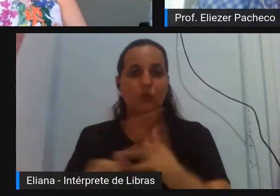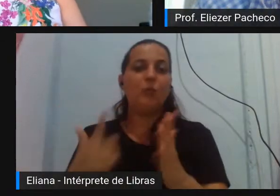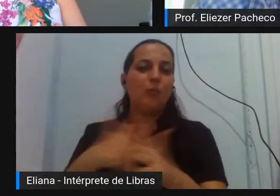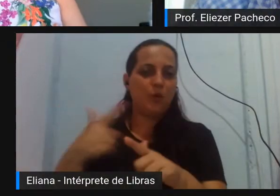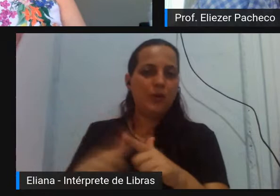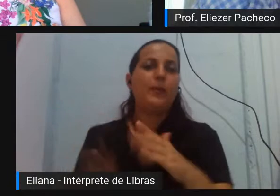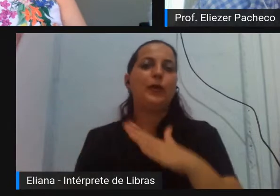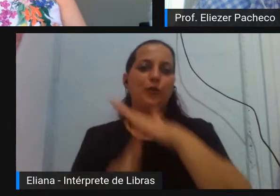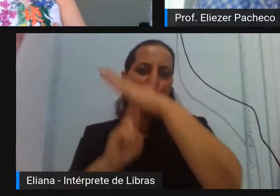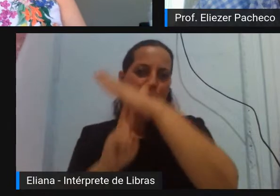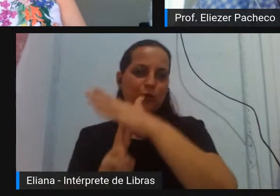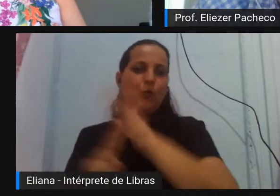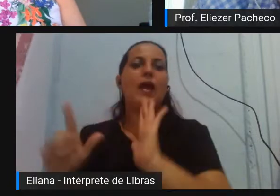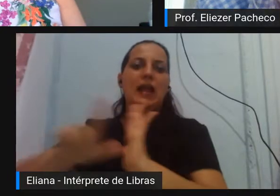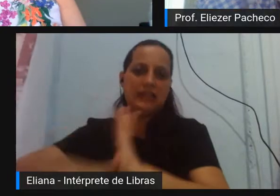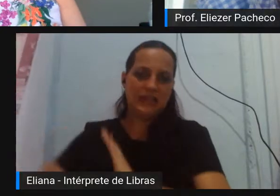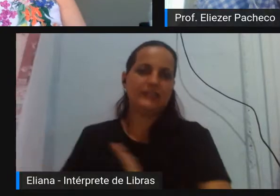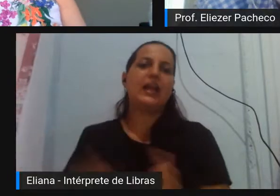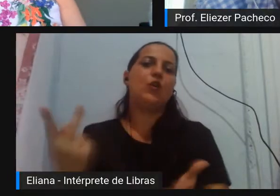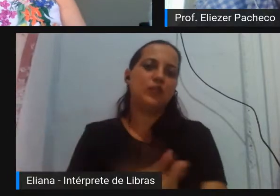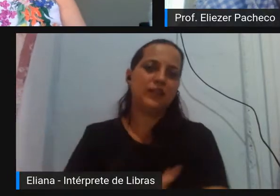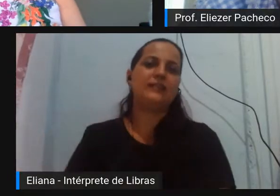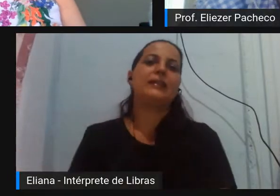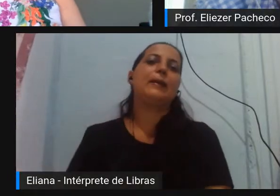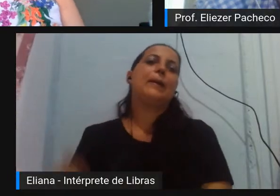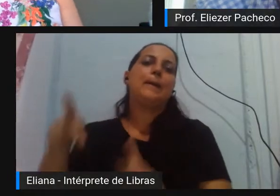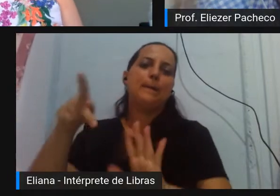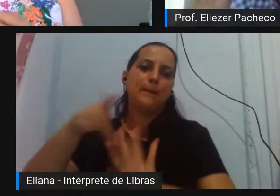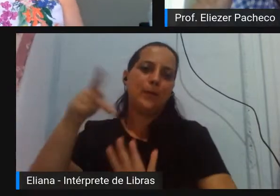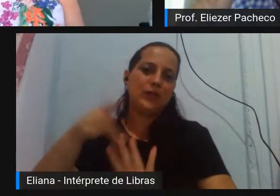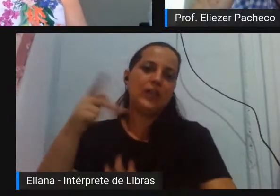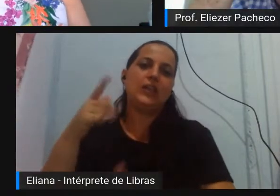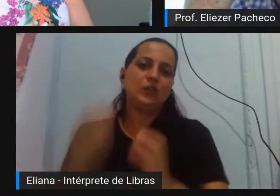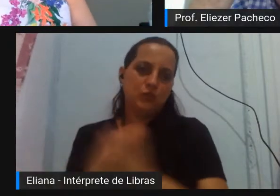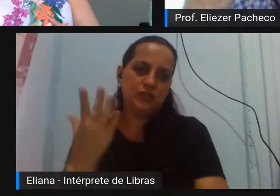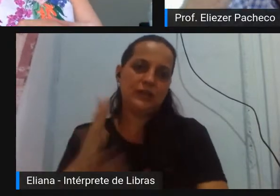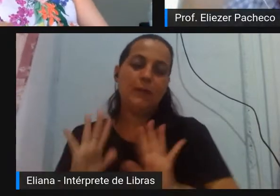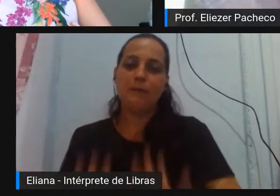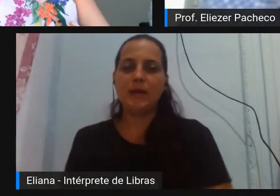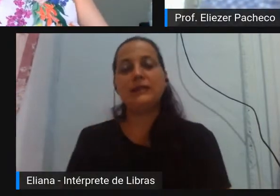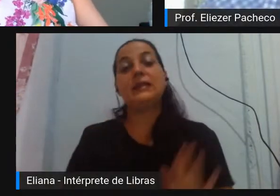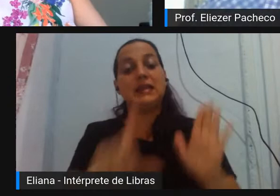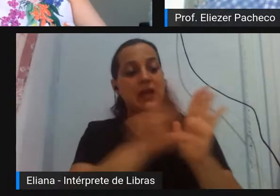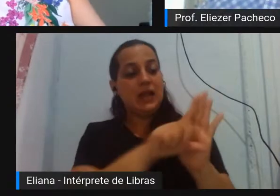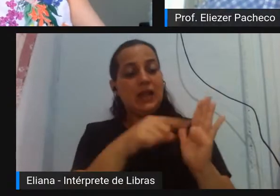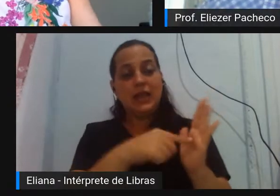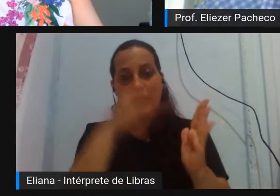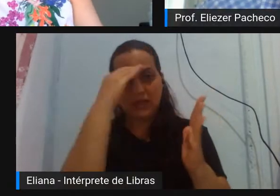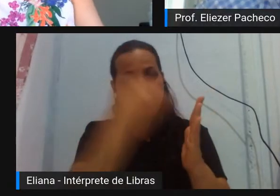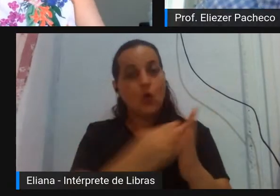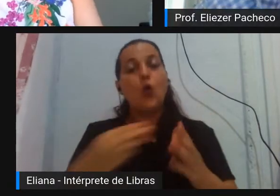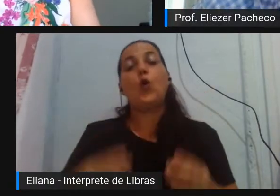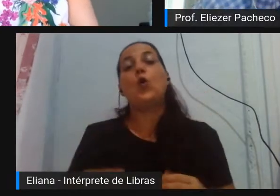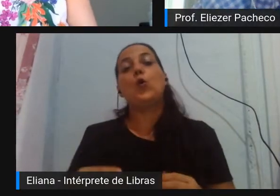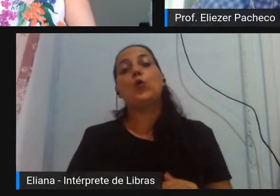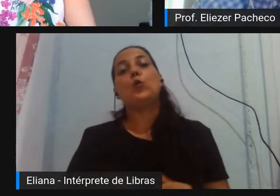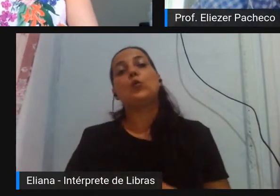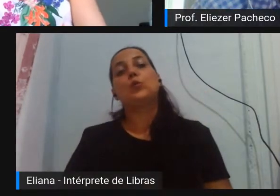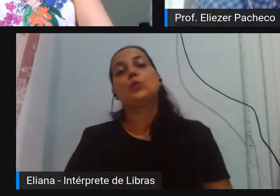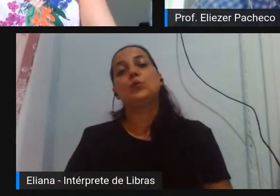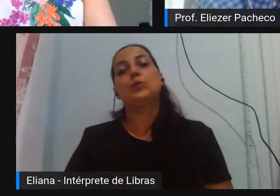nomeação. Mas não tem, perante a lei, e o Supremo Tribunal Federal já se manifestou sobre isso, não tem perante a lei como